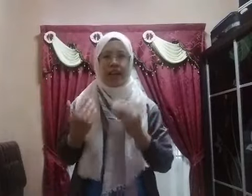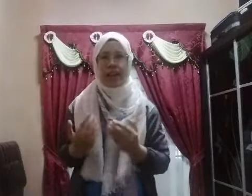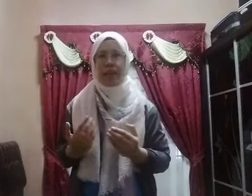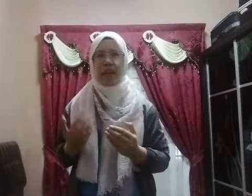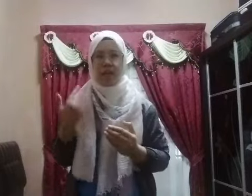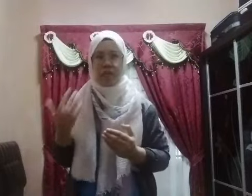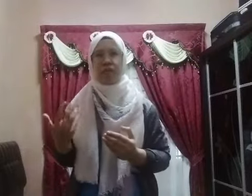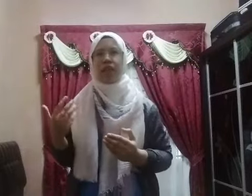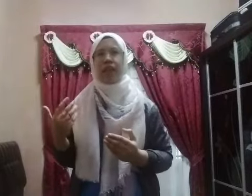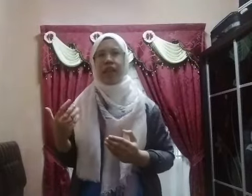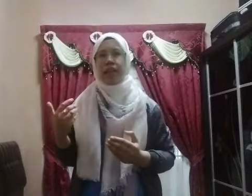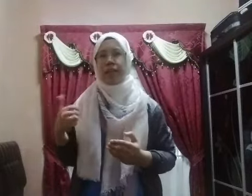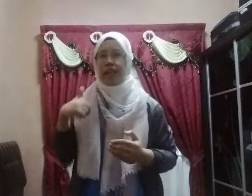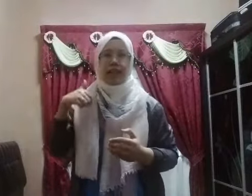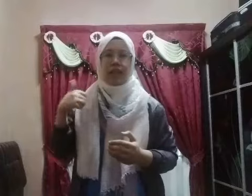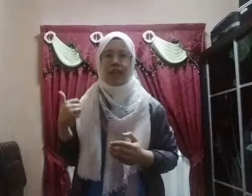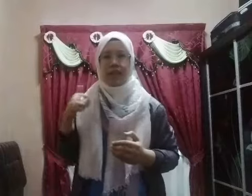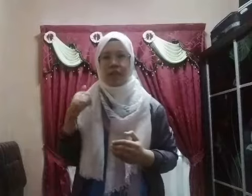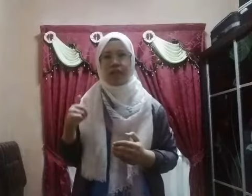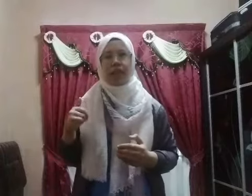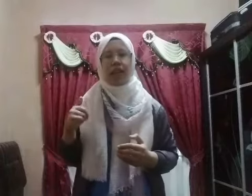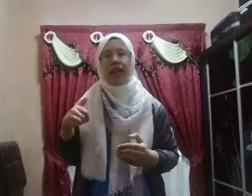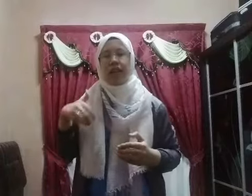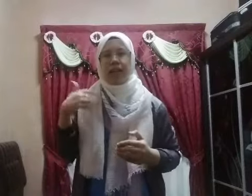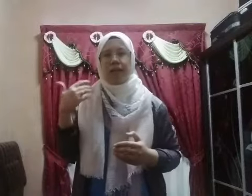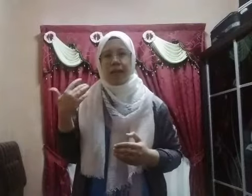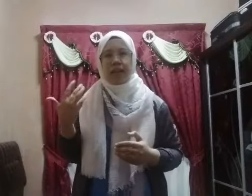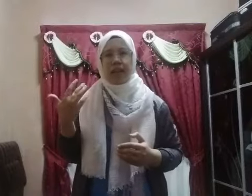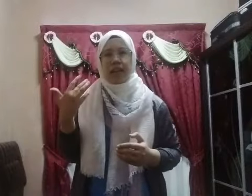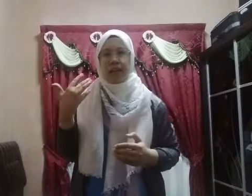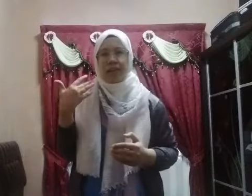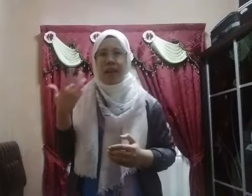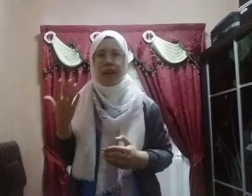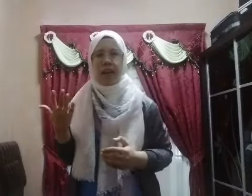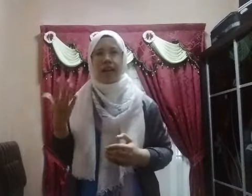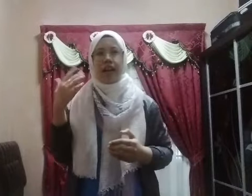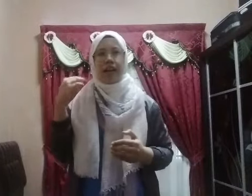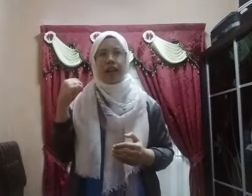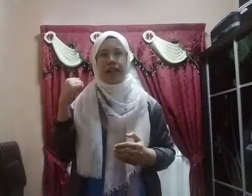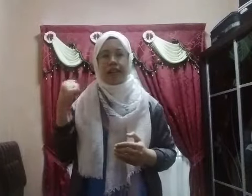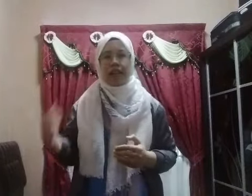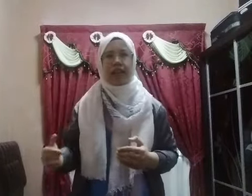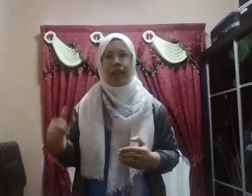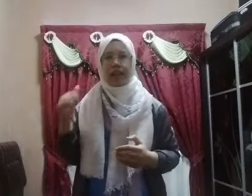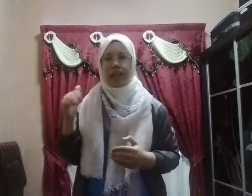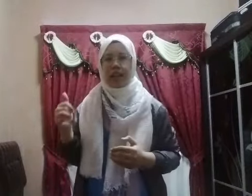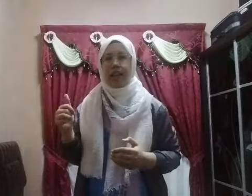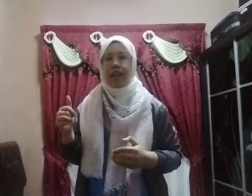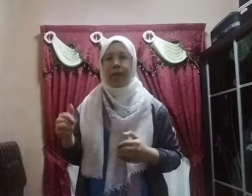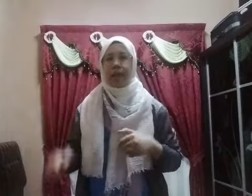pada DC motor ni. Okay, macam yang kita tahu DC motor ni ianya melibatkan dengan perubahan tenaga elektrik kepada